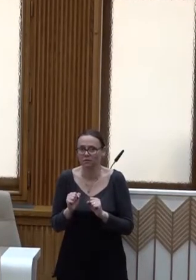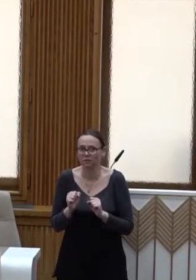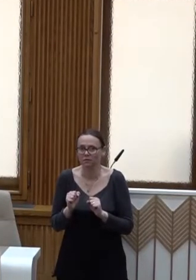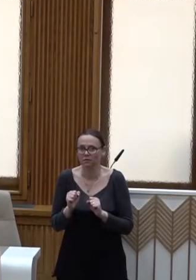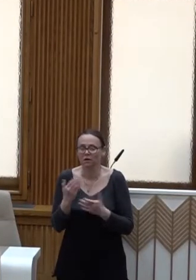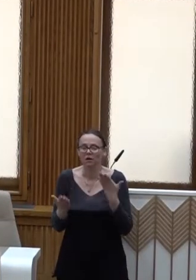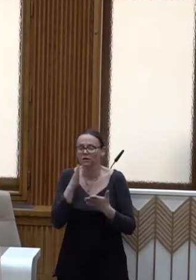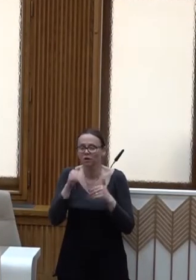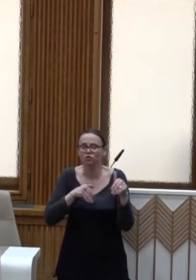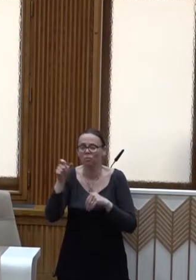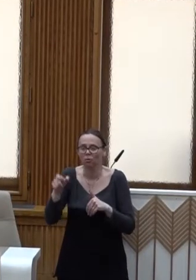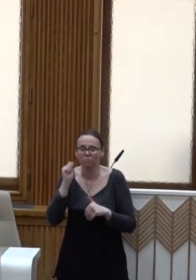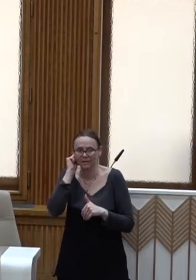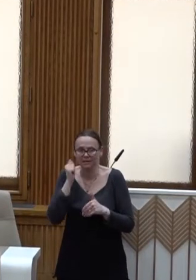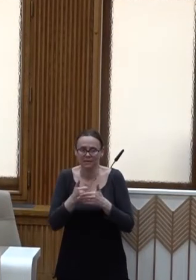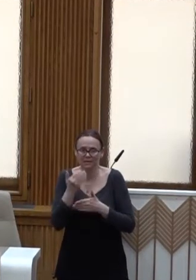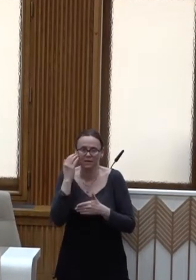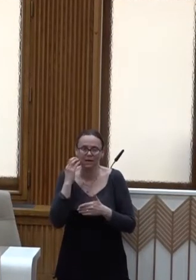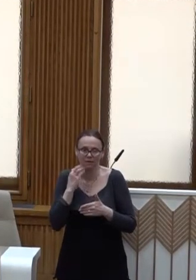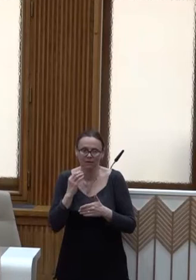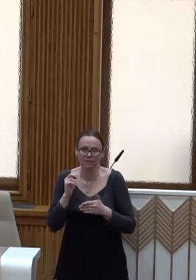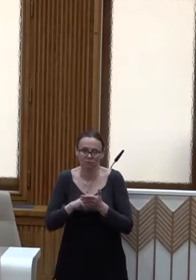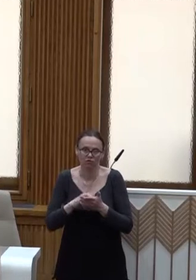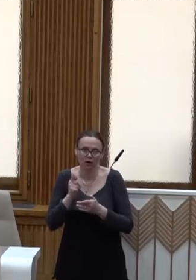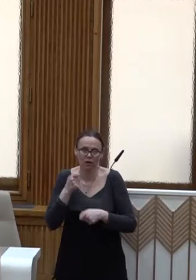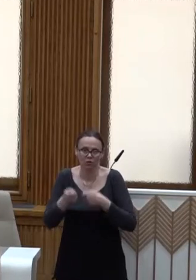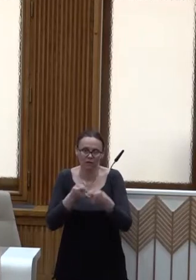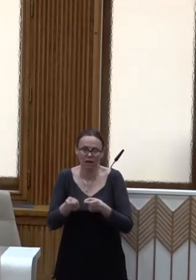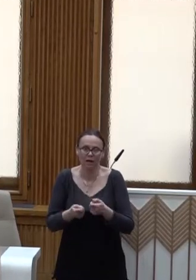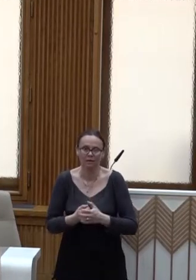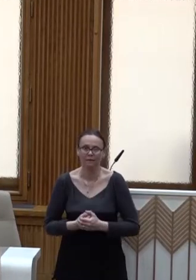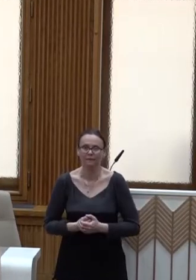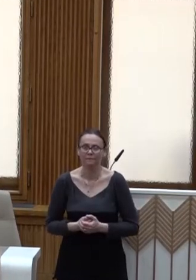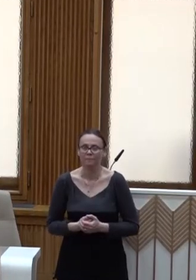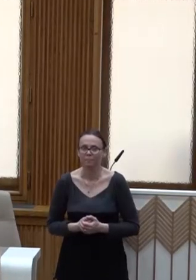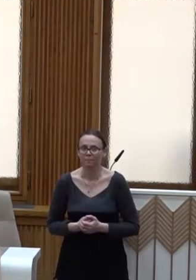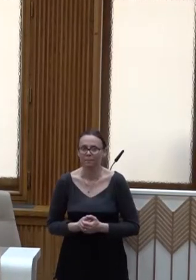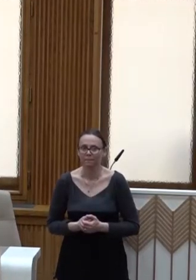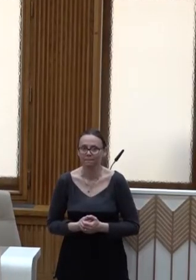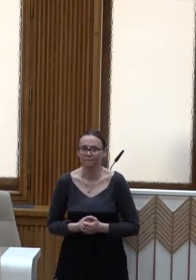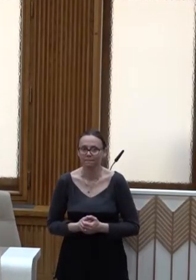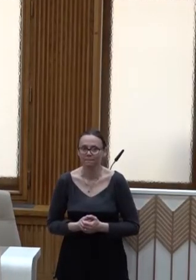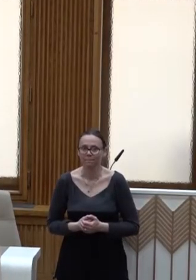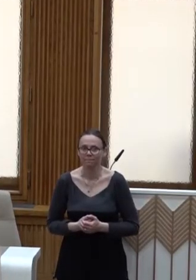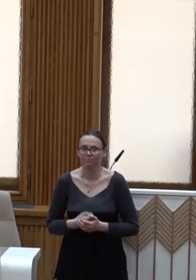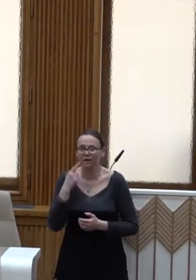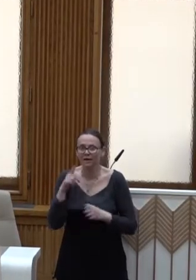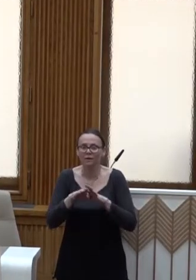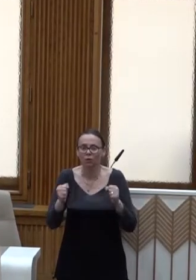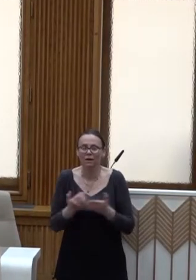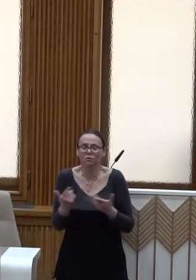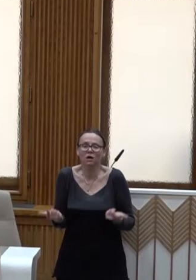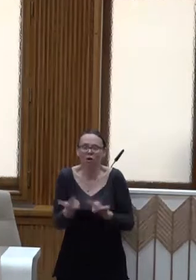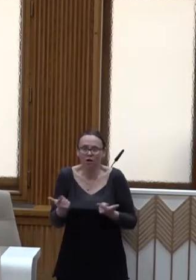bo ministrica za kmetijstvo tukaj še kaj dodala. Zdaj, kar se tiče ukrepov za ublažitev